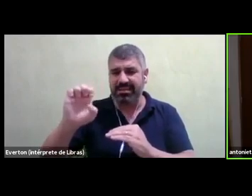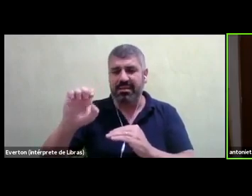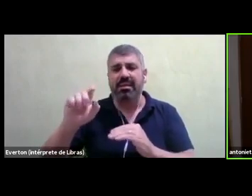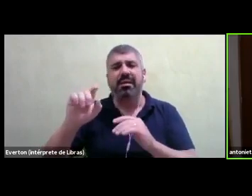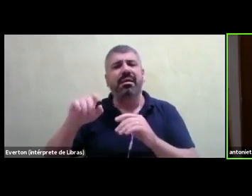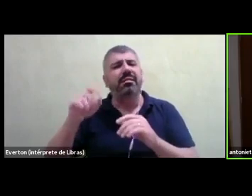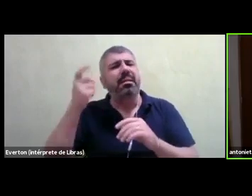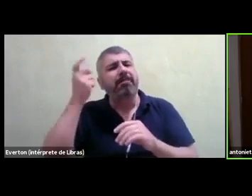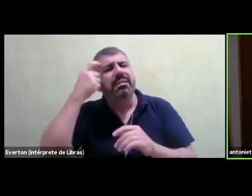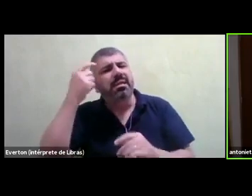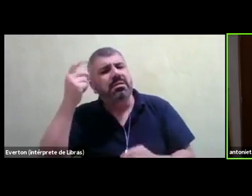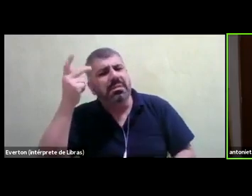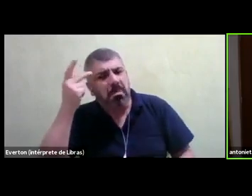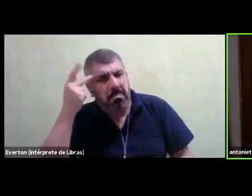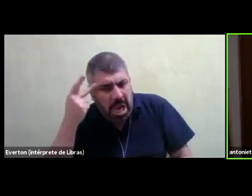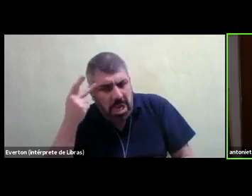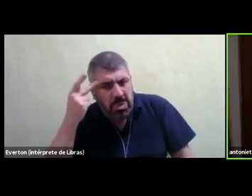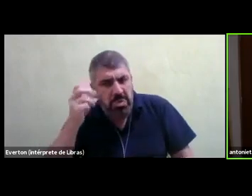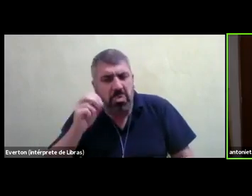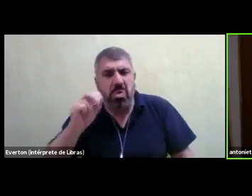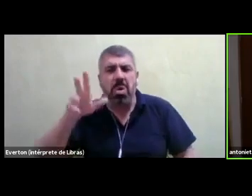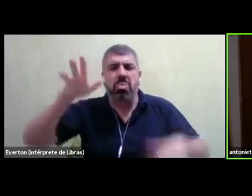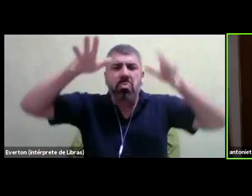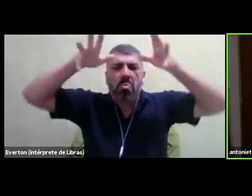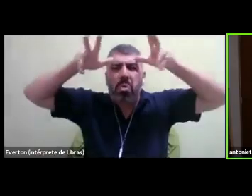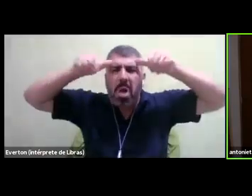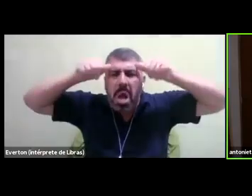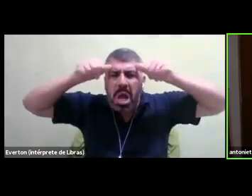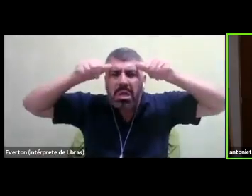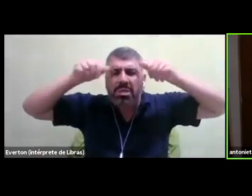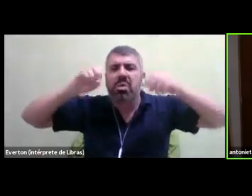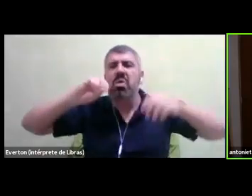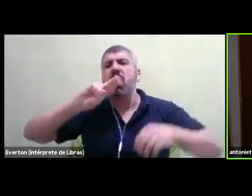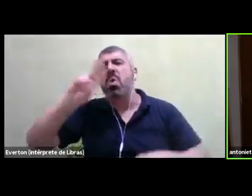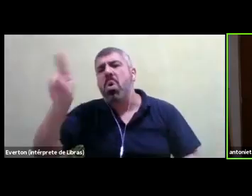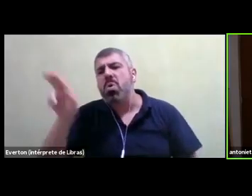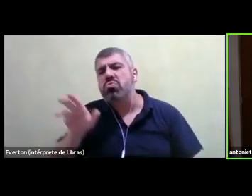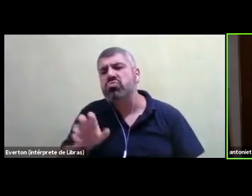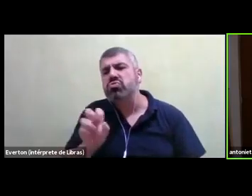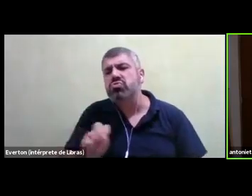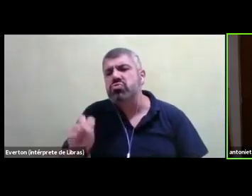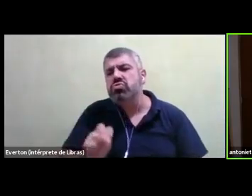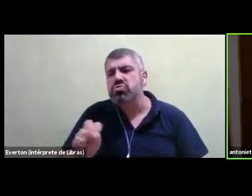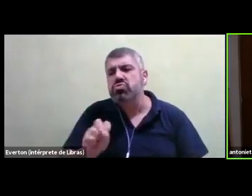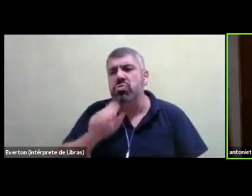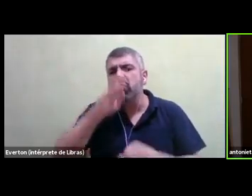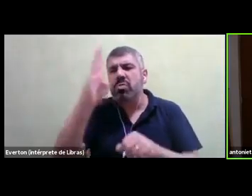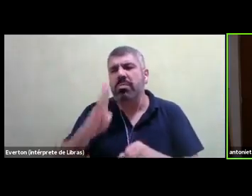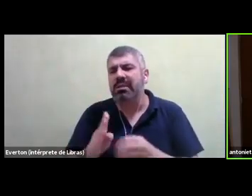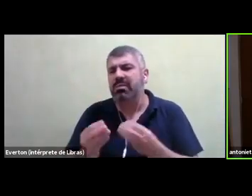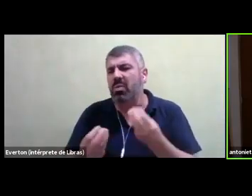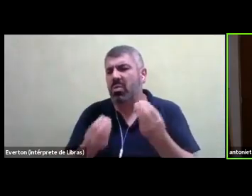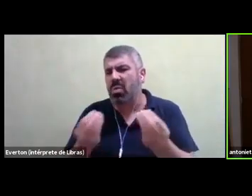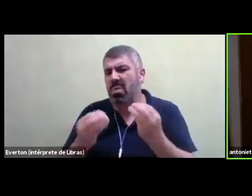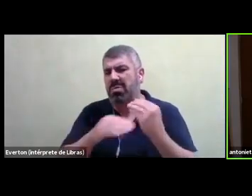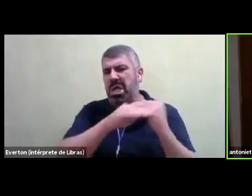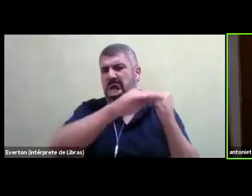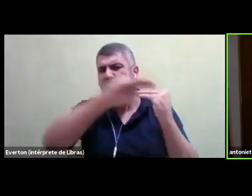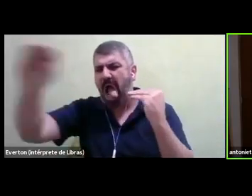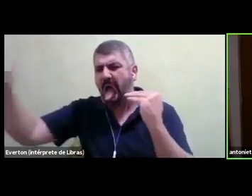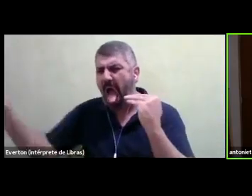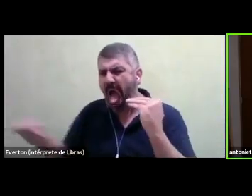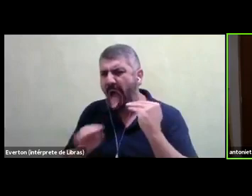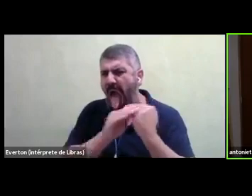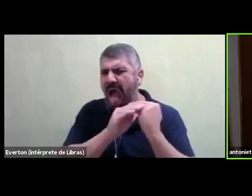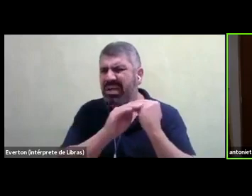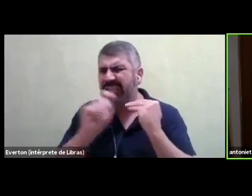no Acre, está pensando no sul do país. Como é que a gente pode pasteurizar, né, homogeneizar a educação